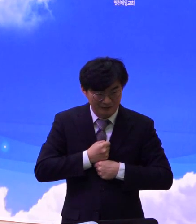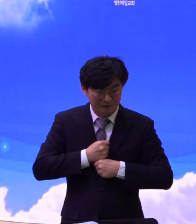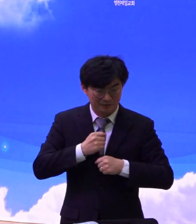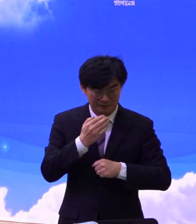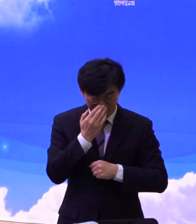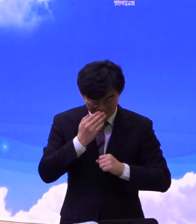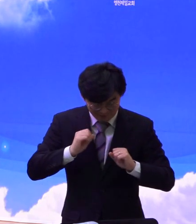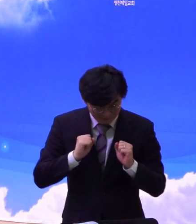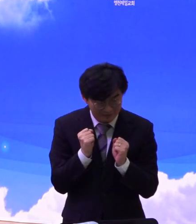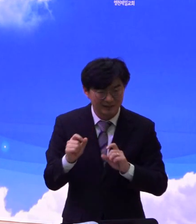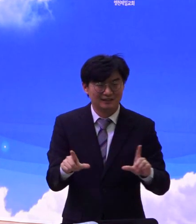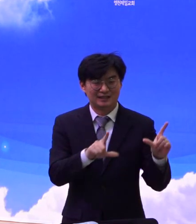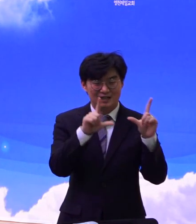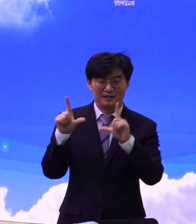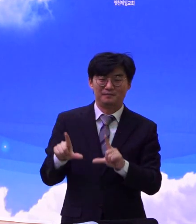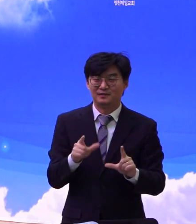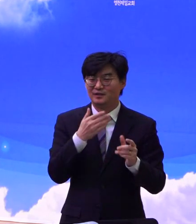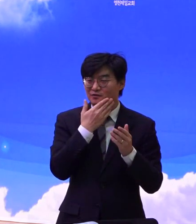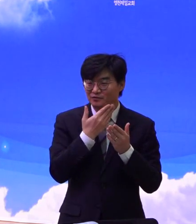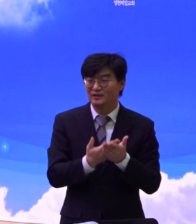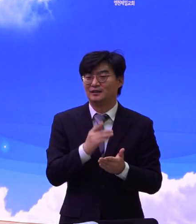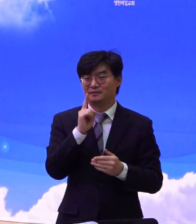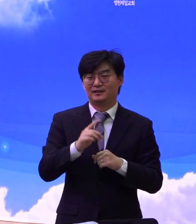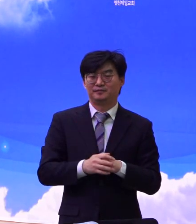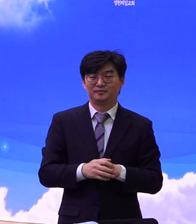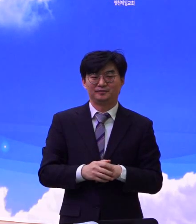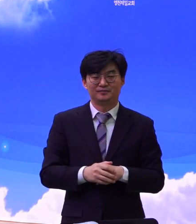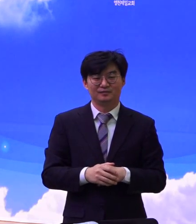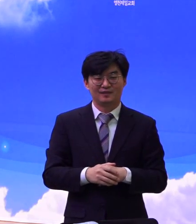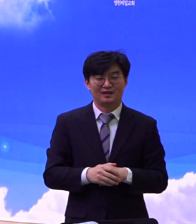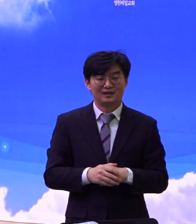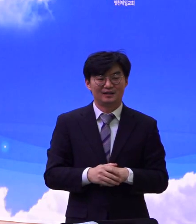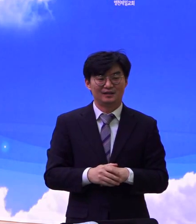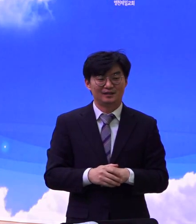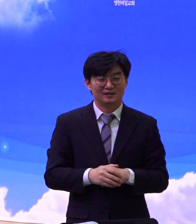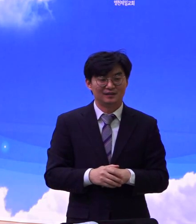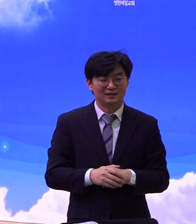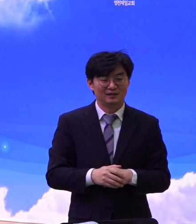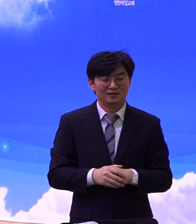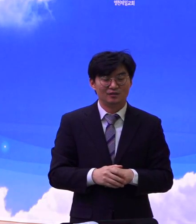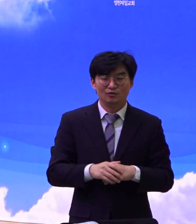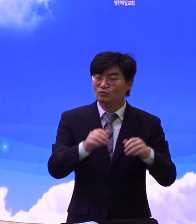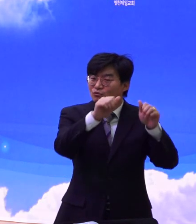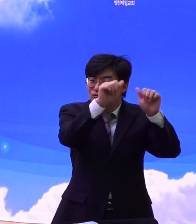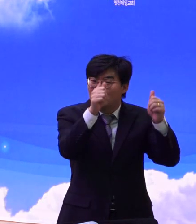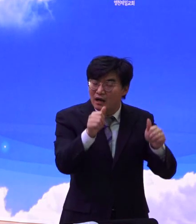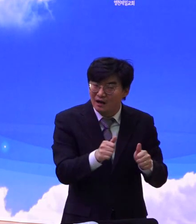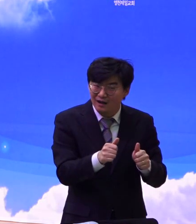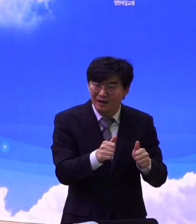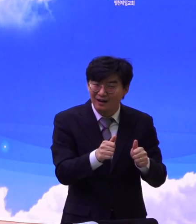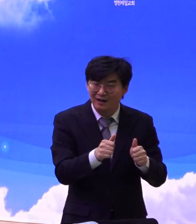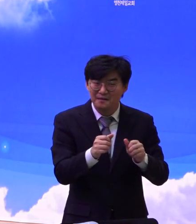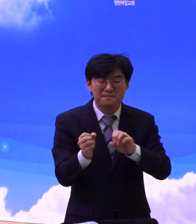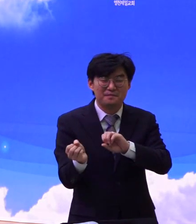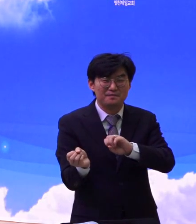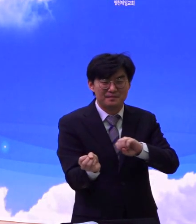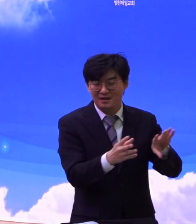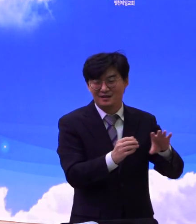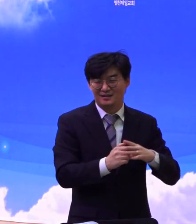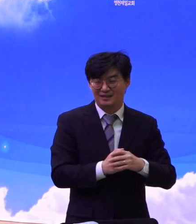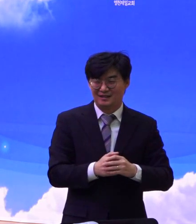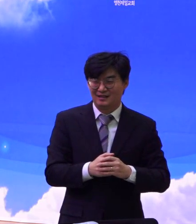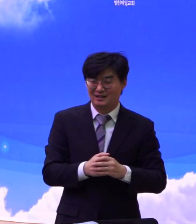합니다. 그럴 때 우리에게 그 숨겨진 교묘한 우상, 진리 같아 보이는